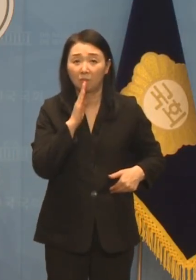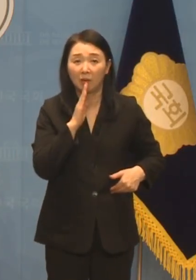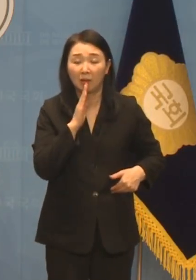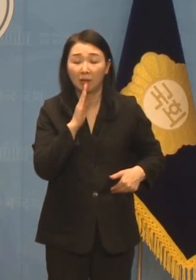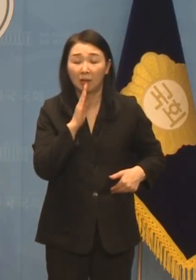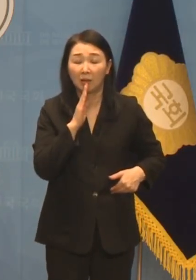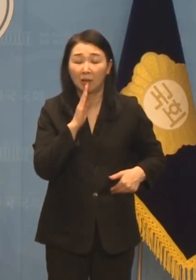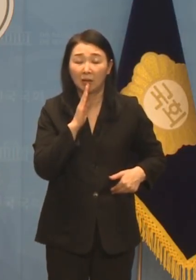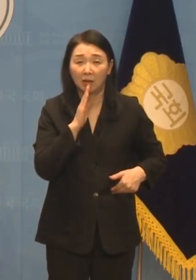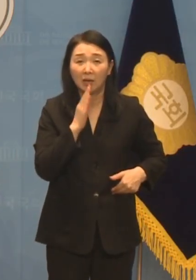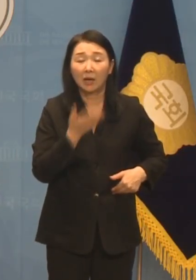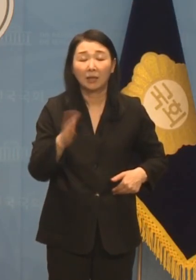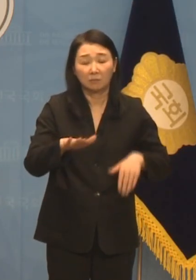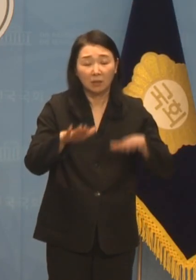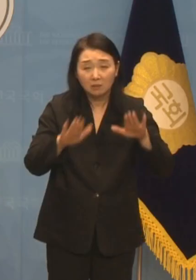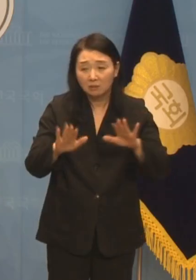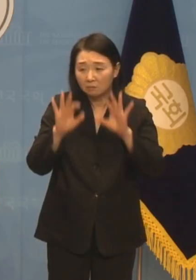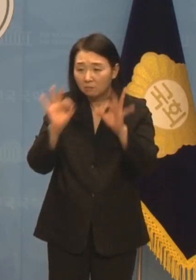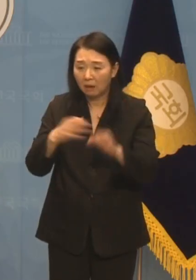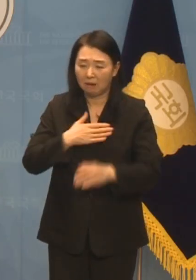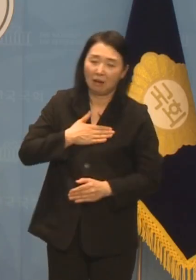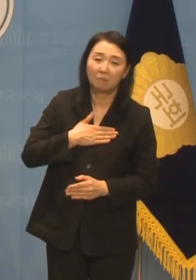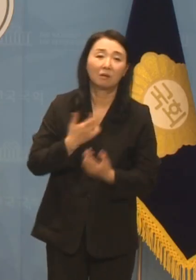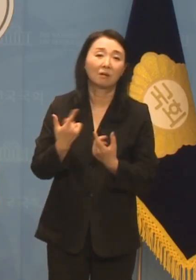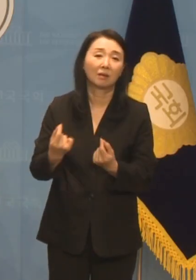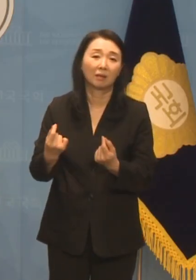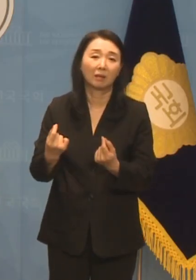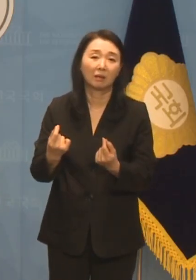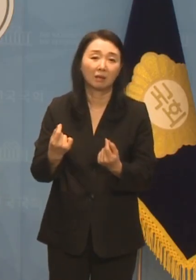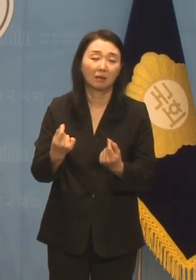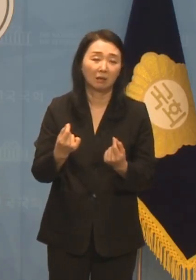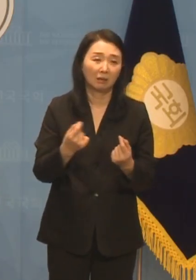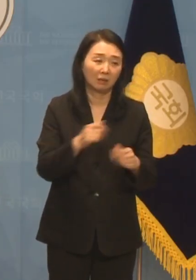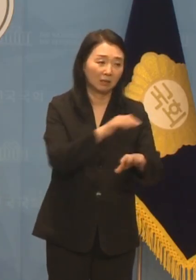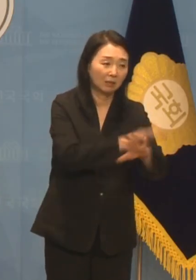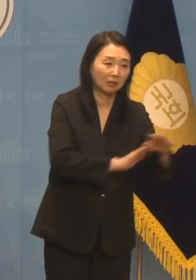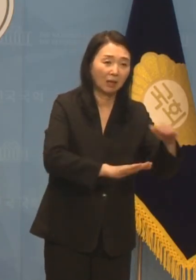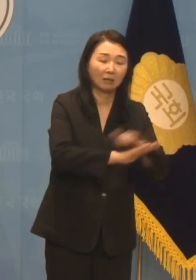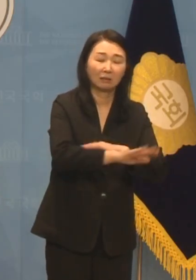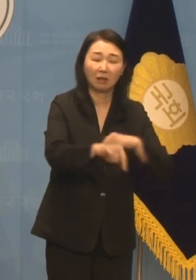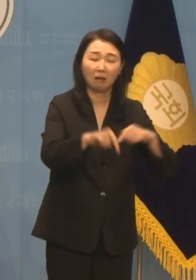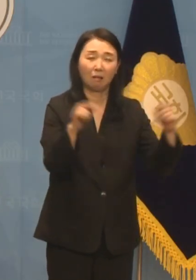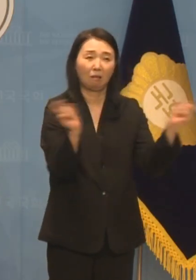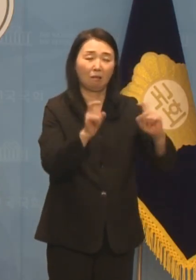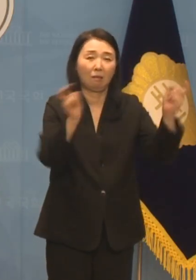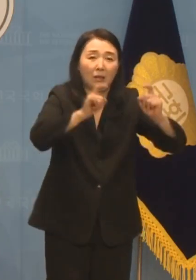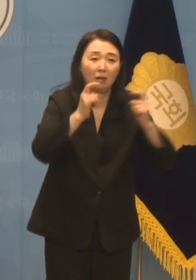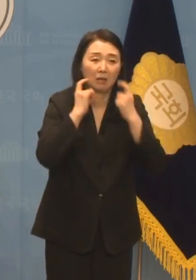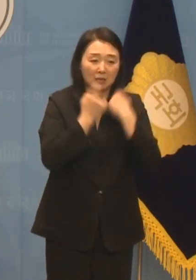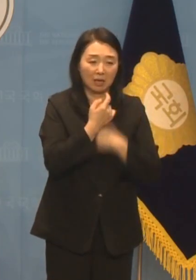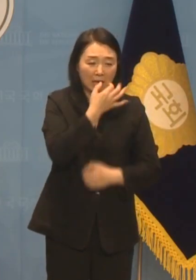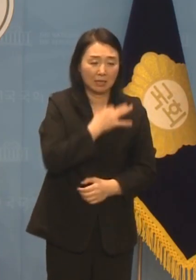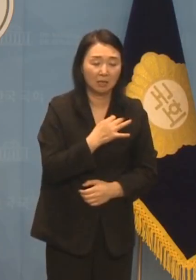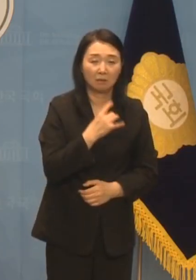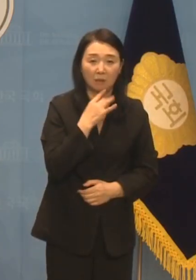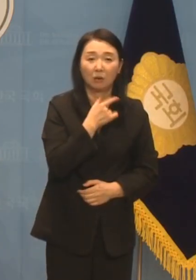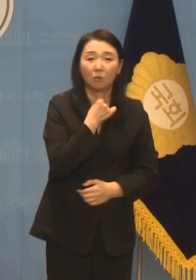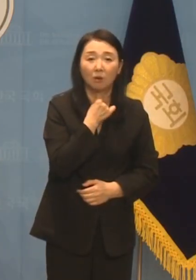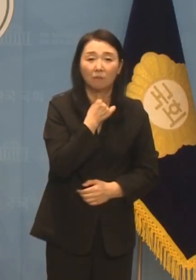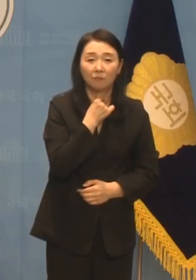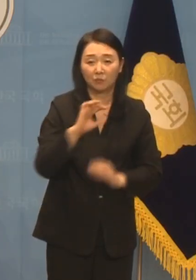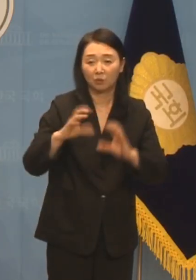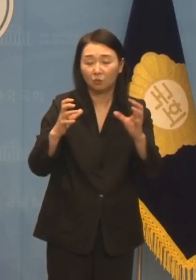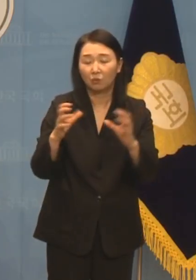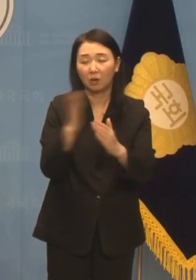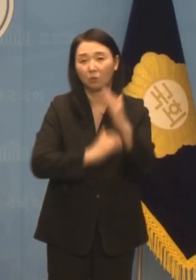감성적인 영역이 되었습니다. 정당의 정쟁은 점점 사적 이익에 매몰되고 국가는 점점